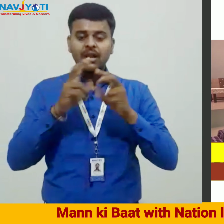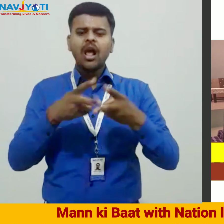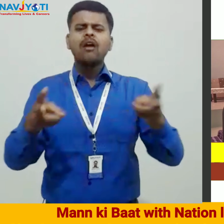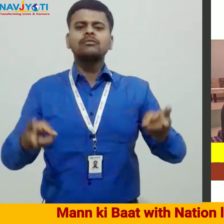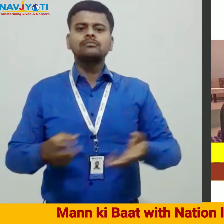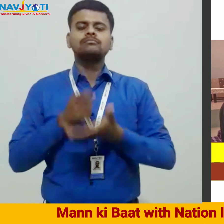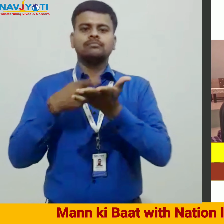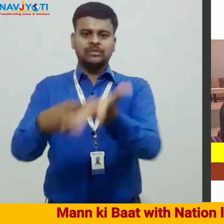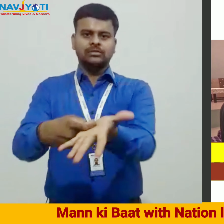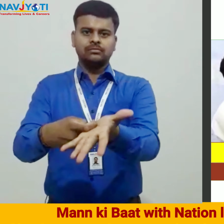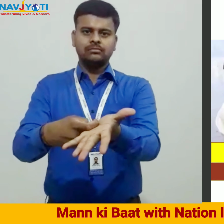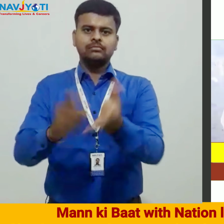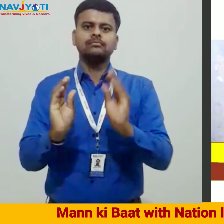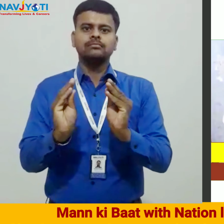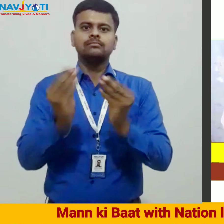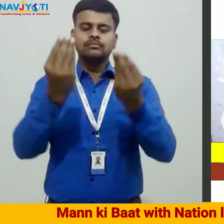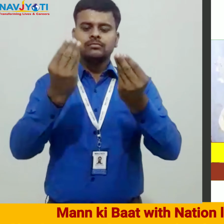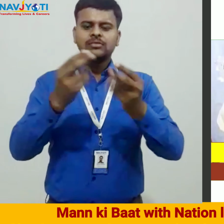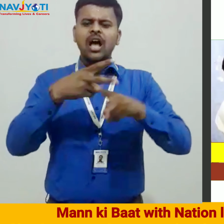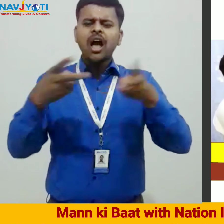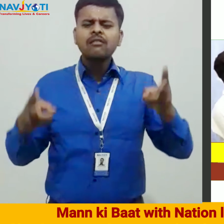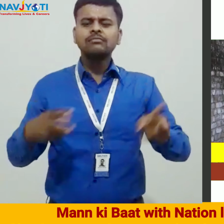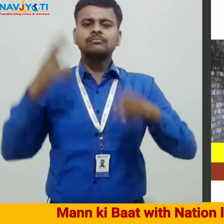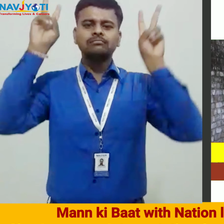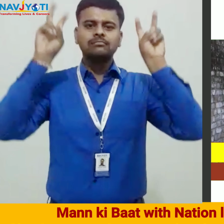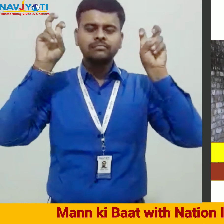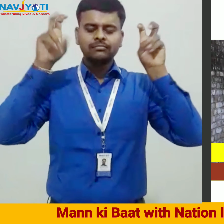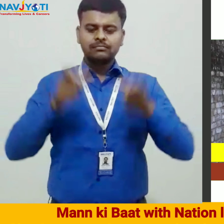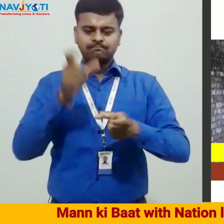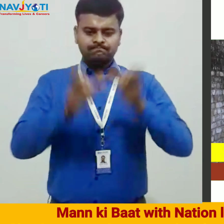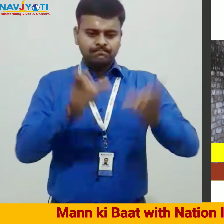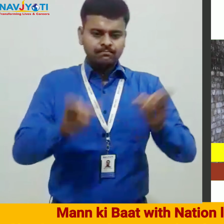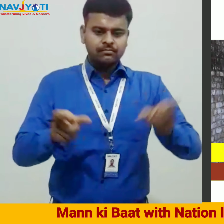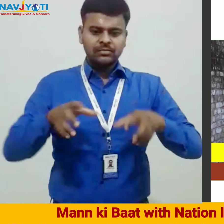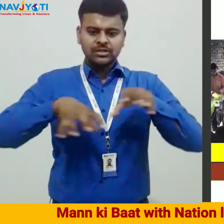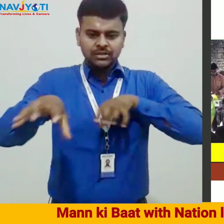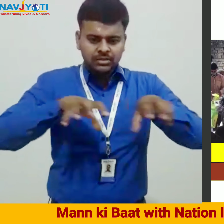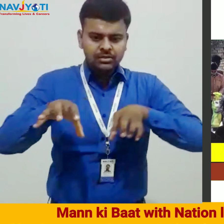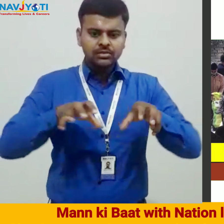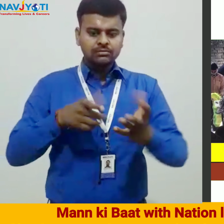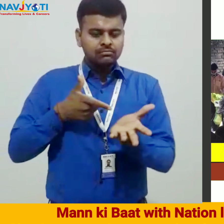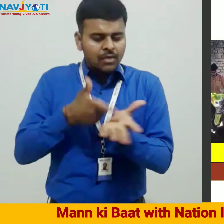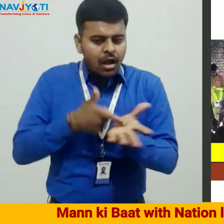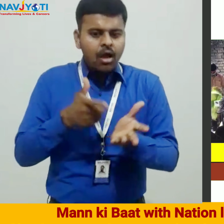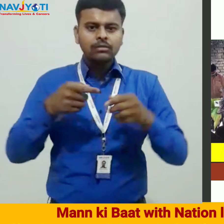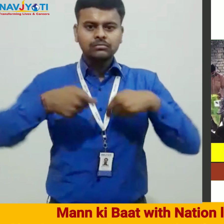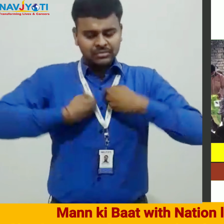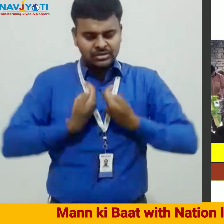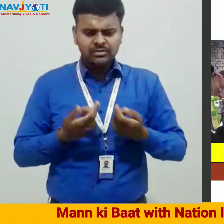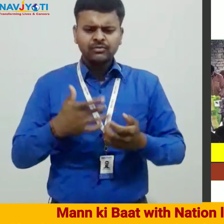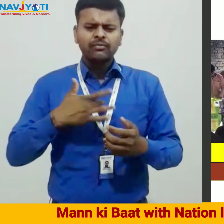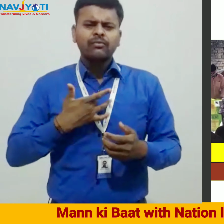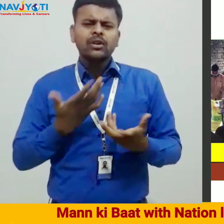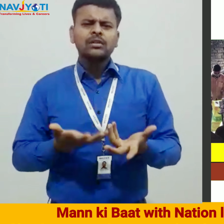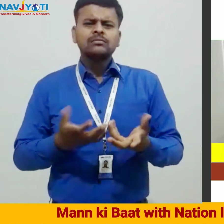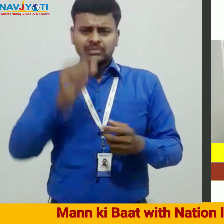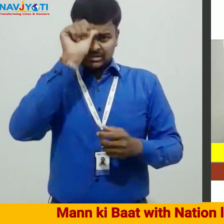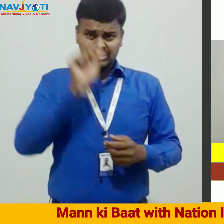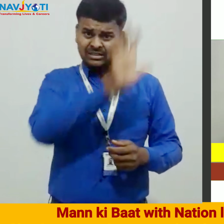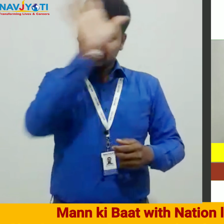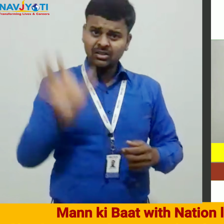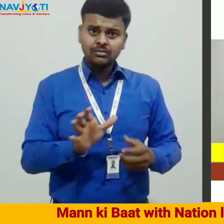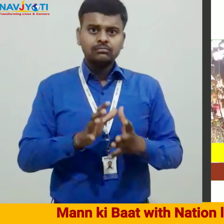ली, हर किसी को इन बातों ने प्रेरित किया है। शहर हो या गांव, ऐसा लग रहा है जैसे देश